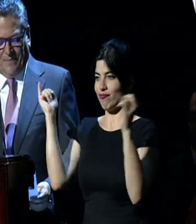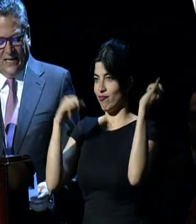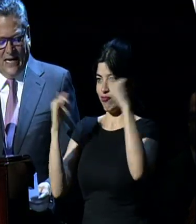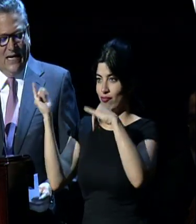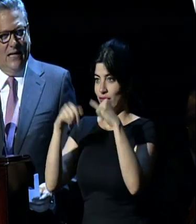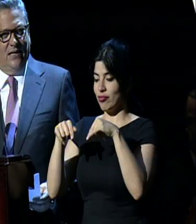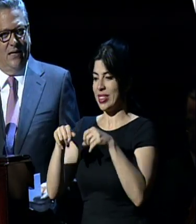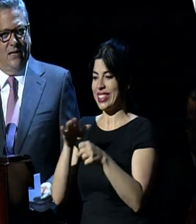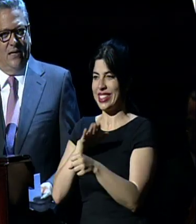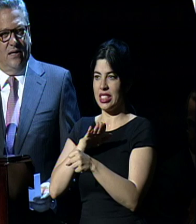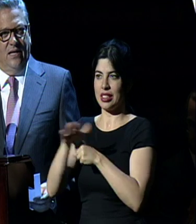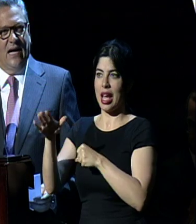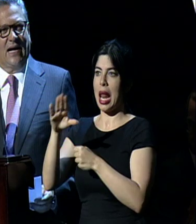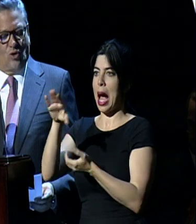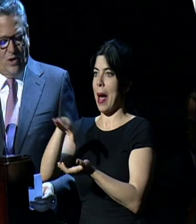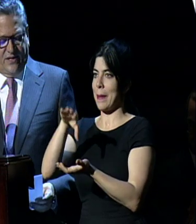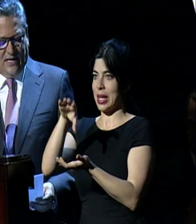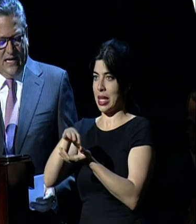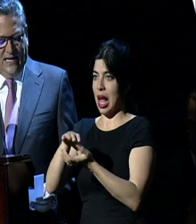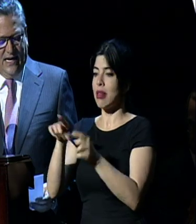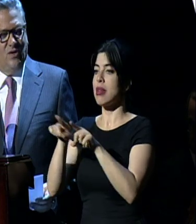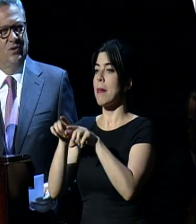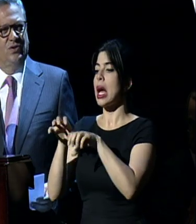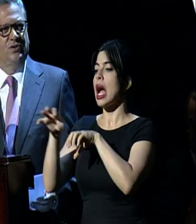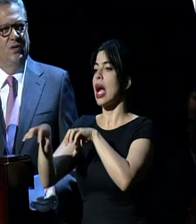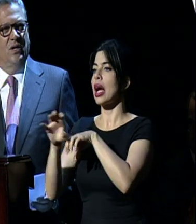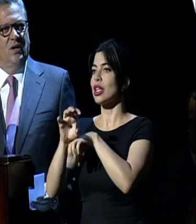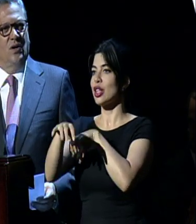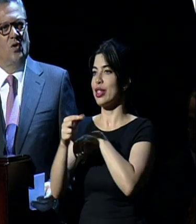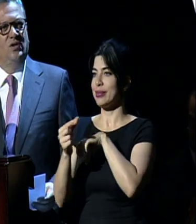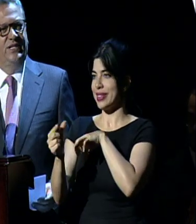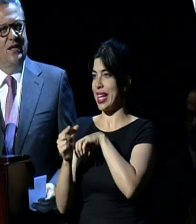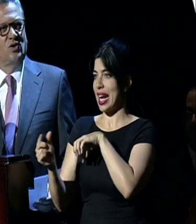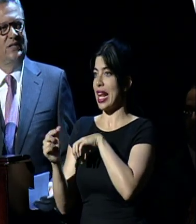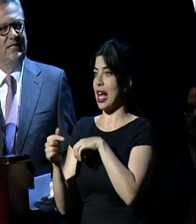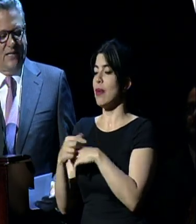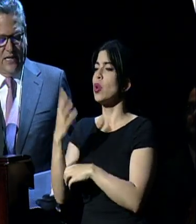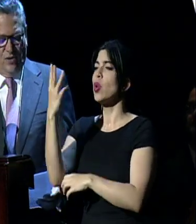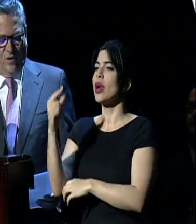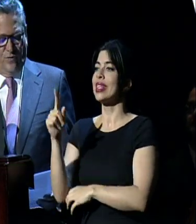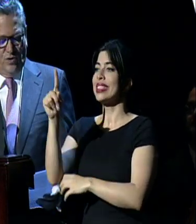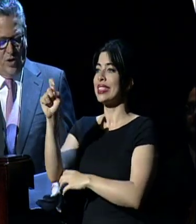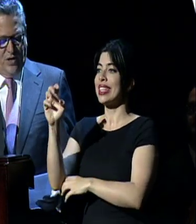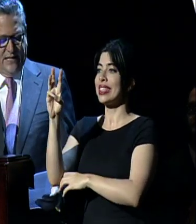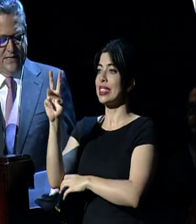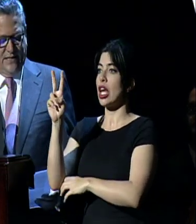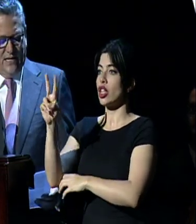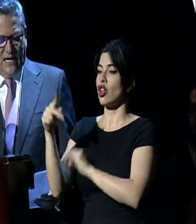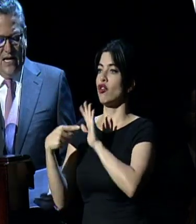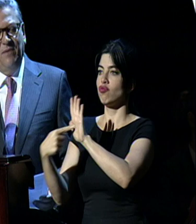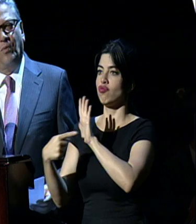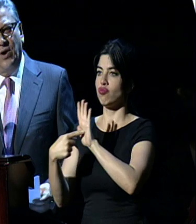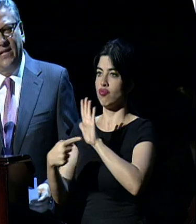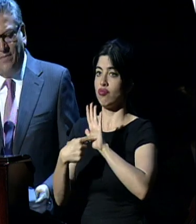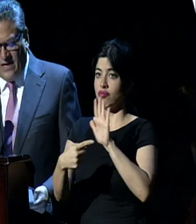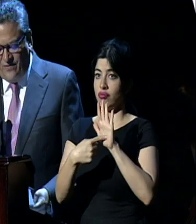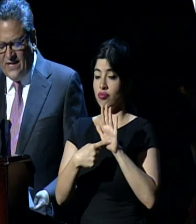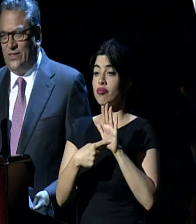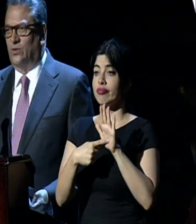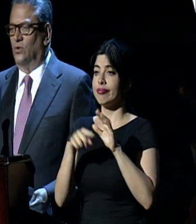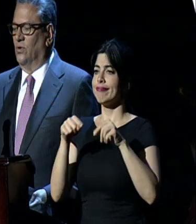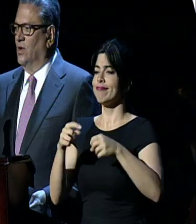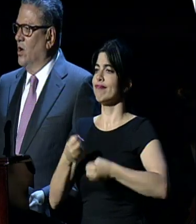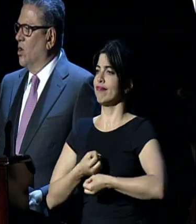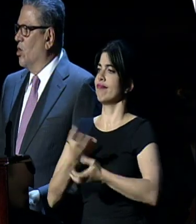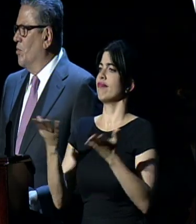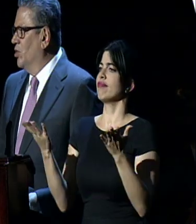a la capital y a cantones aledaños con 162 funciones y ponen de